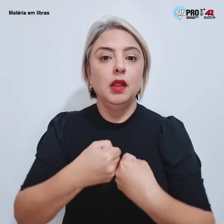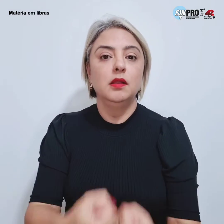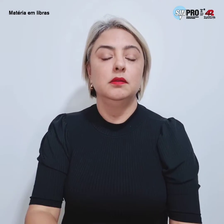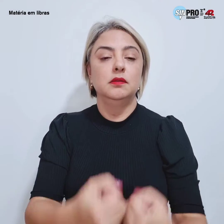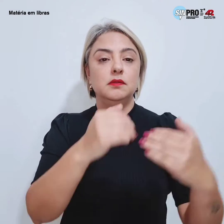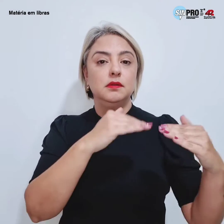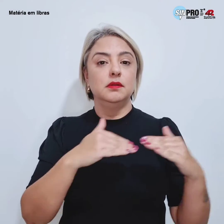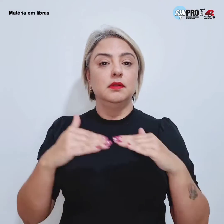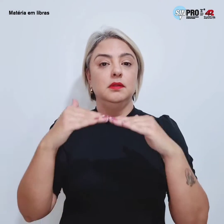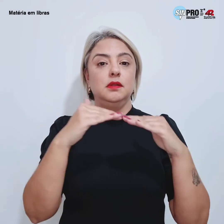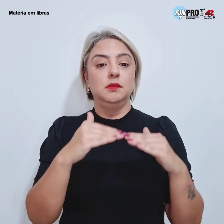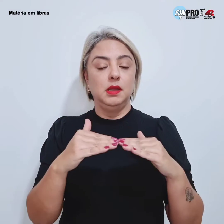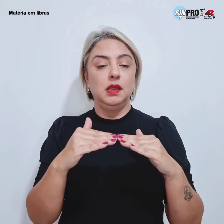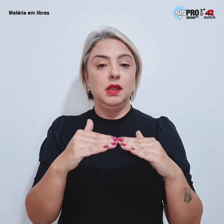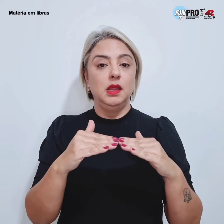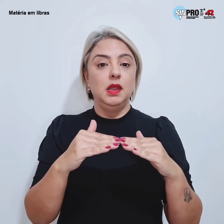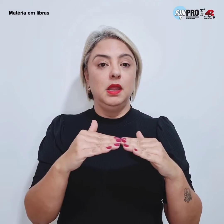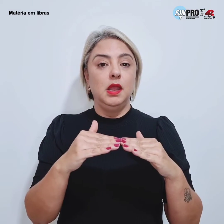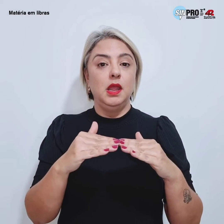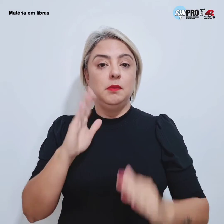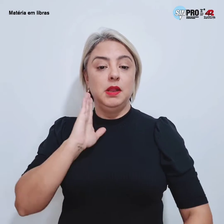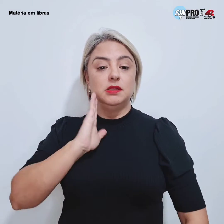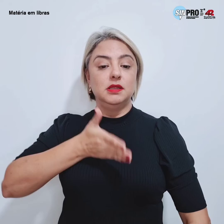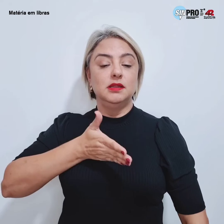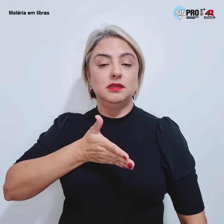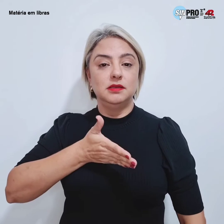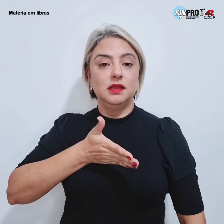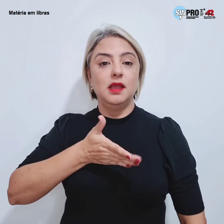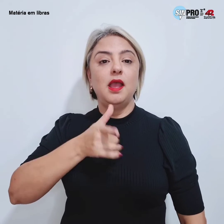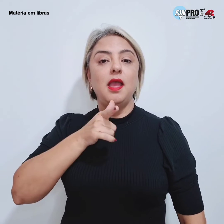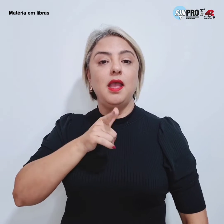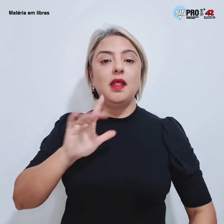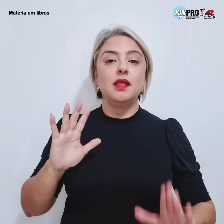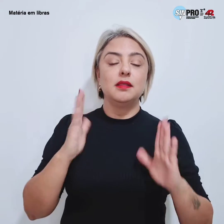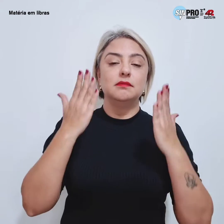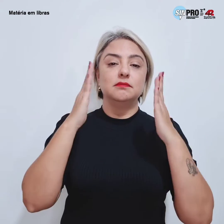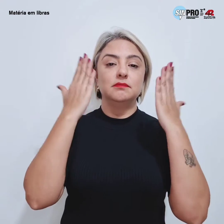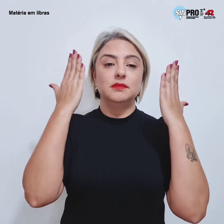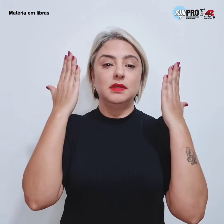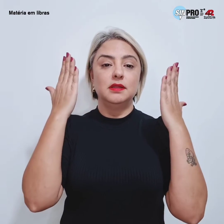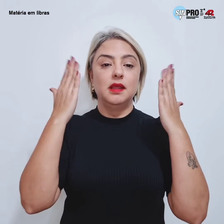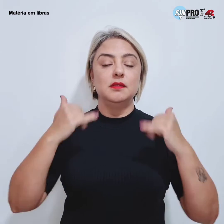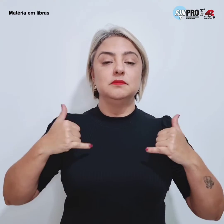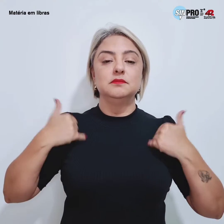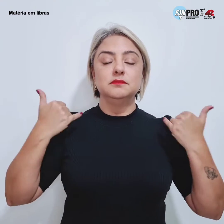democracia e pelas diretas já eram comemorações pelo aniversário de São Paulo.